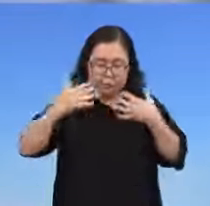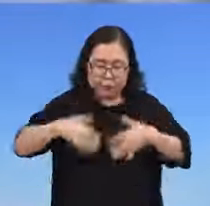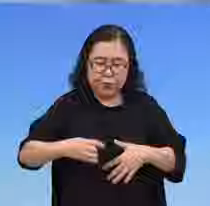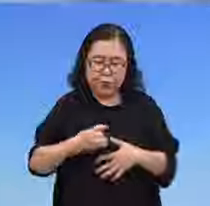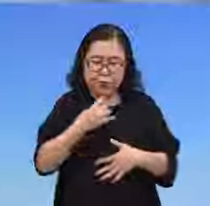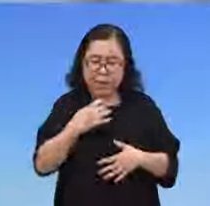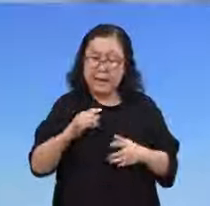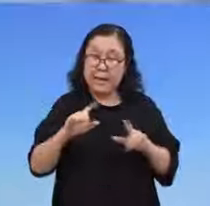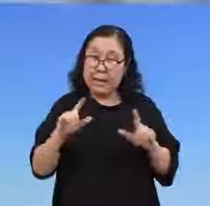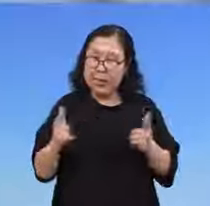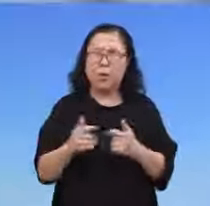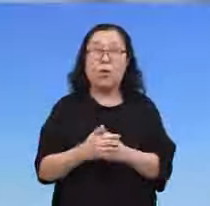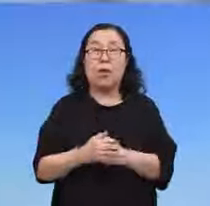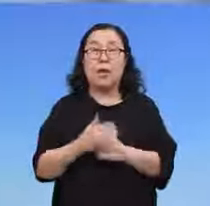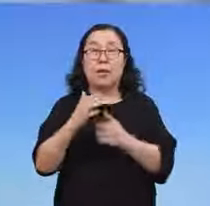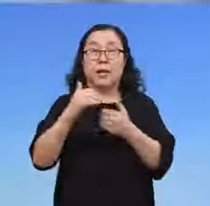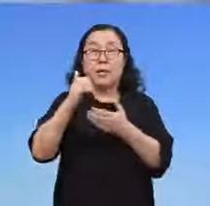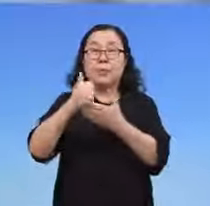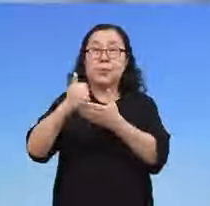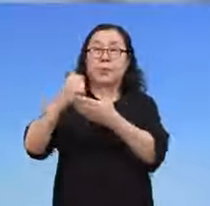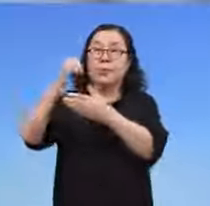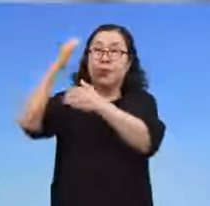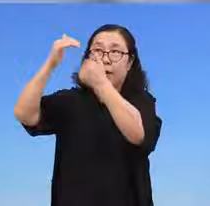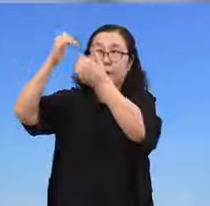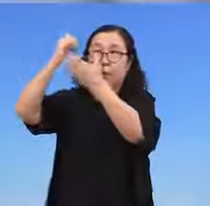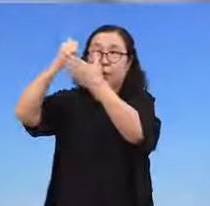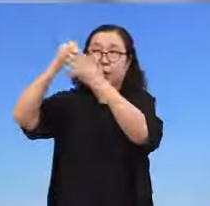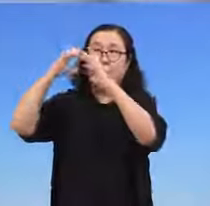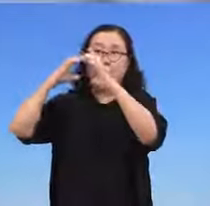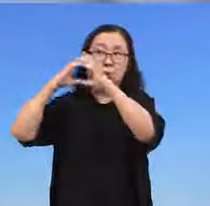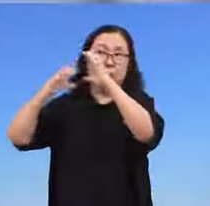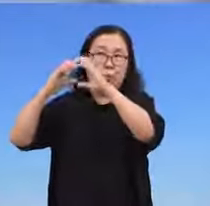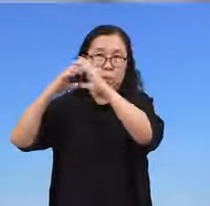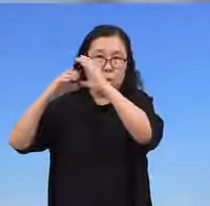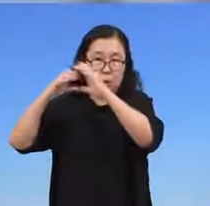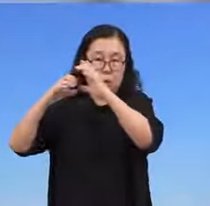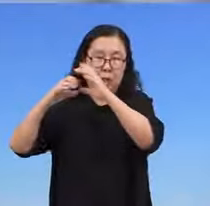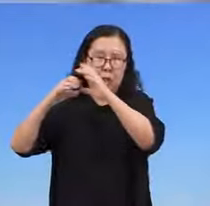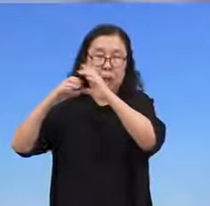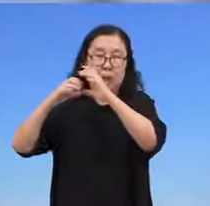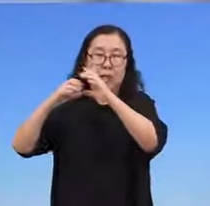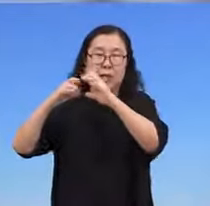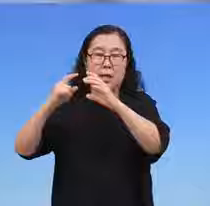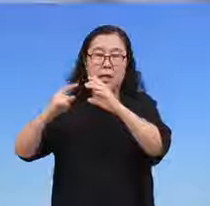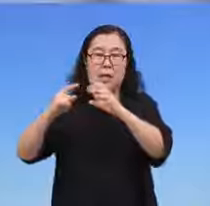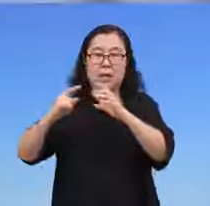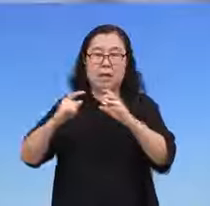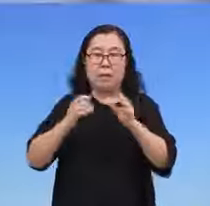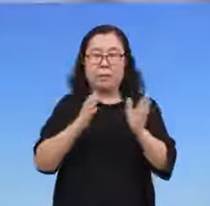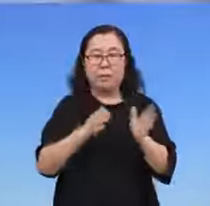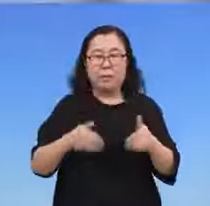하나님과의 소통, 기도를 통한 하나님과의 소통이 있을 때 이것들이 작동되는 특징을 가지고 있다는 것.